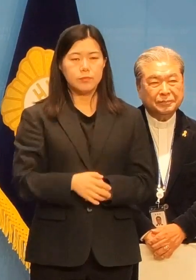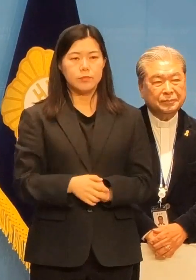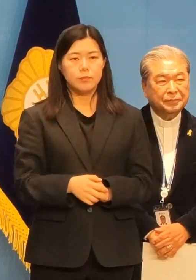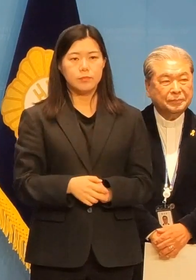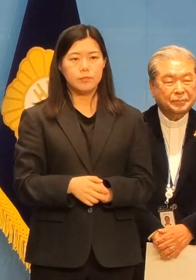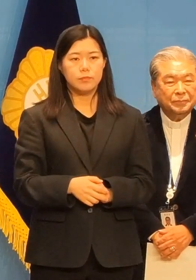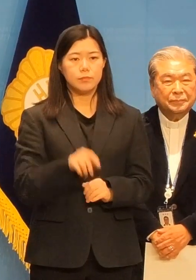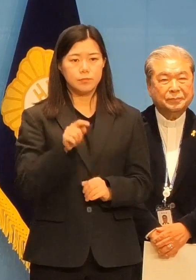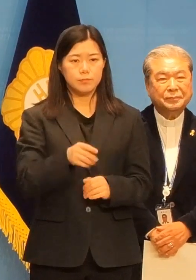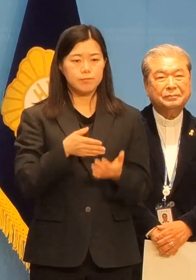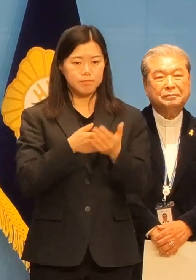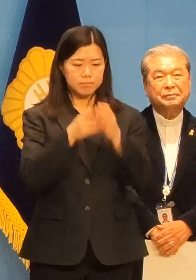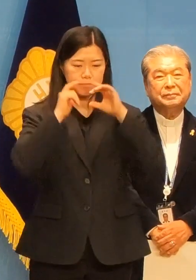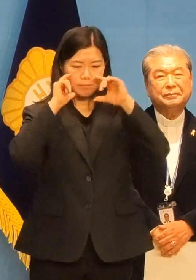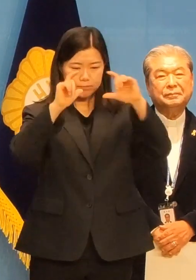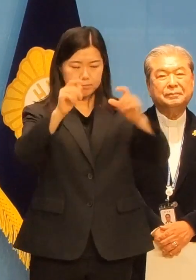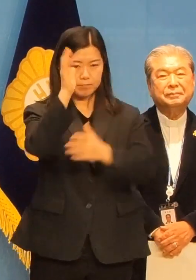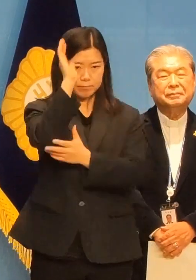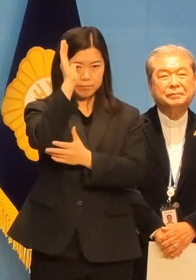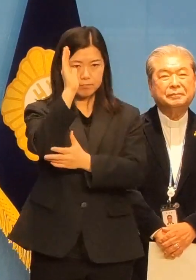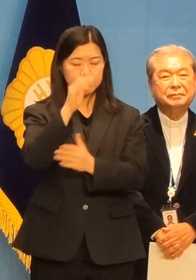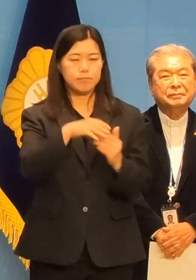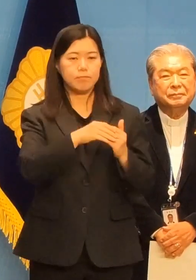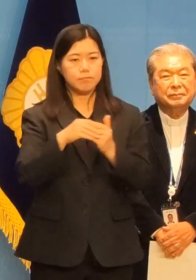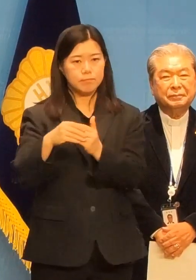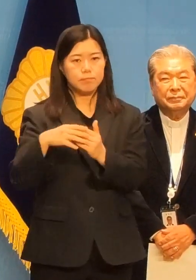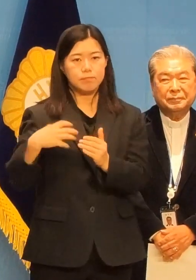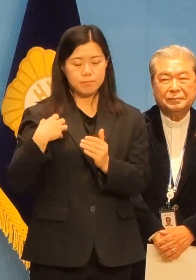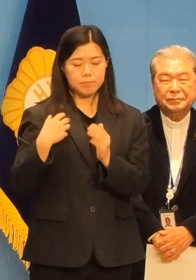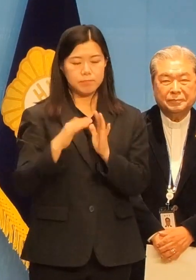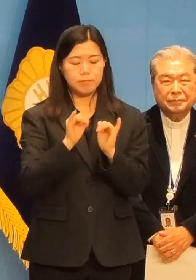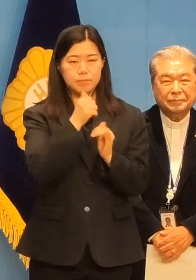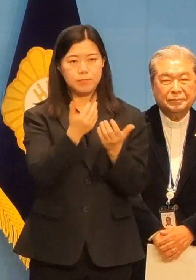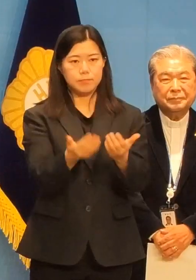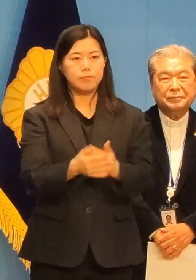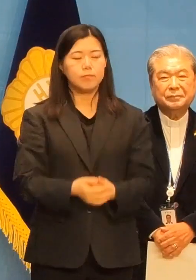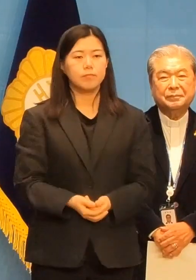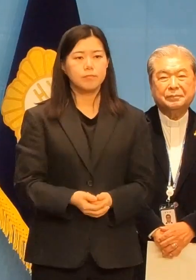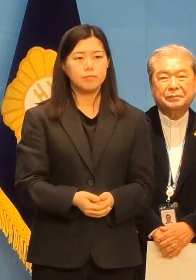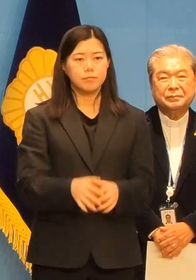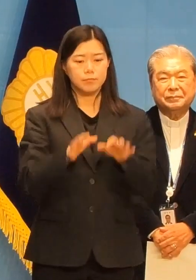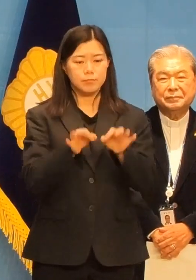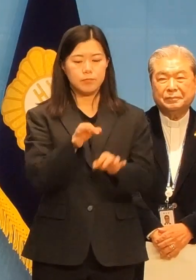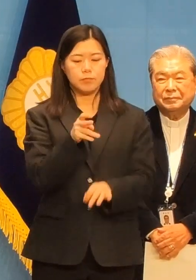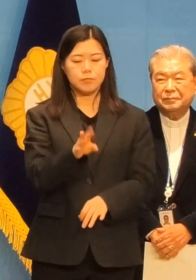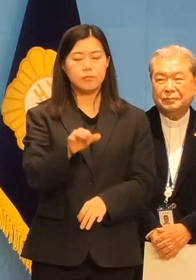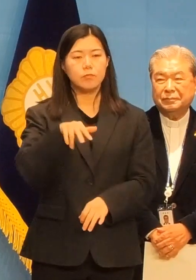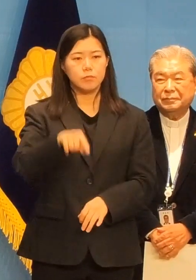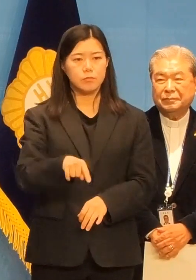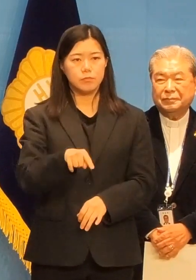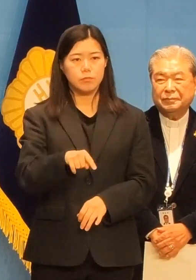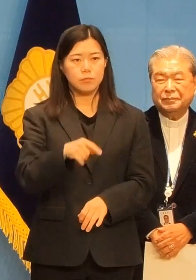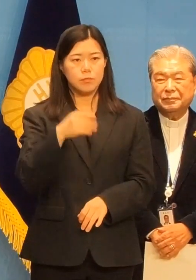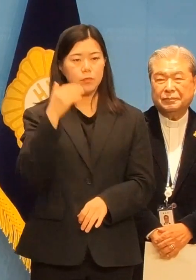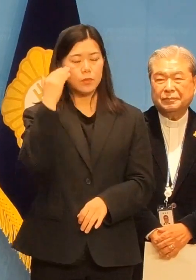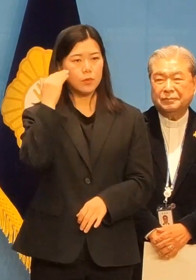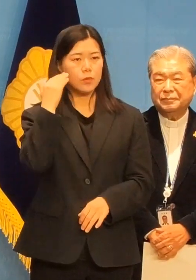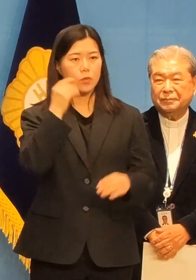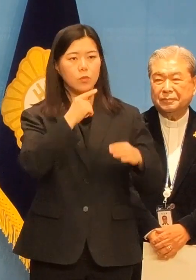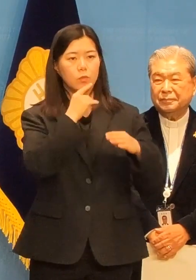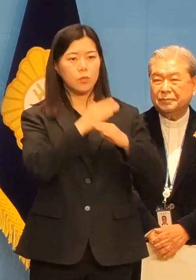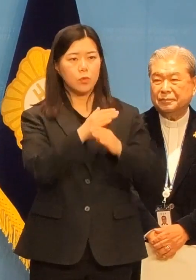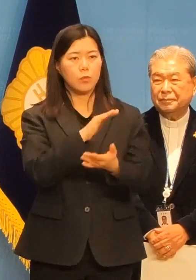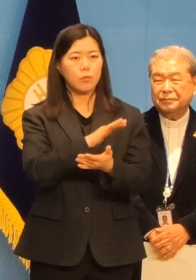이 촉구 선언 기자회견을 진행해 주실 분들을 소개해 드리겠습니다. 먼저 김영주 남북평화재단 이사장님,